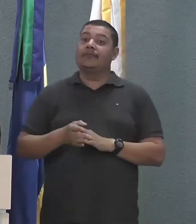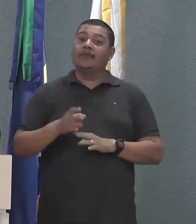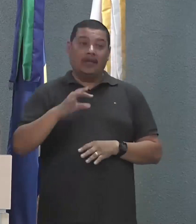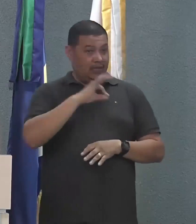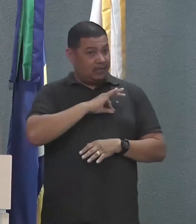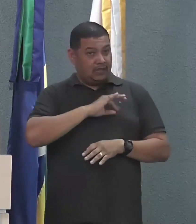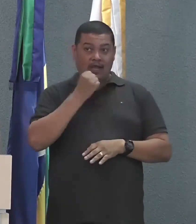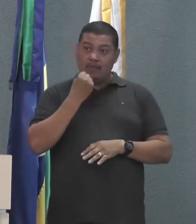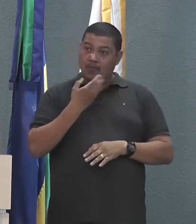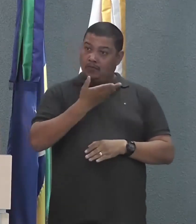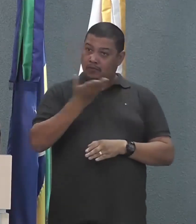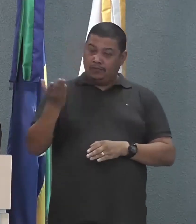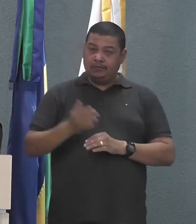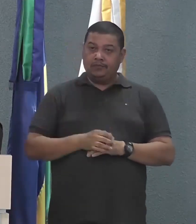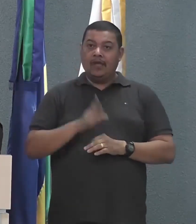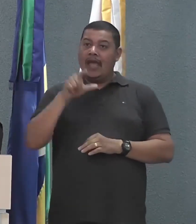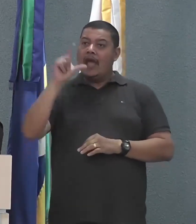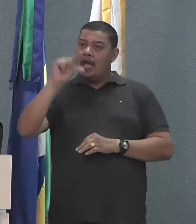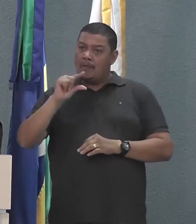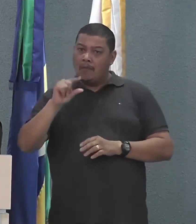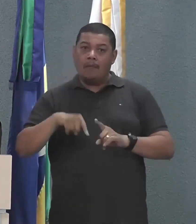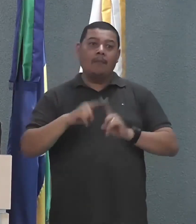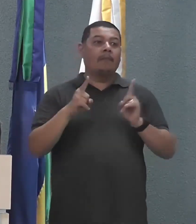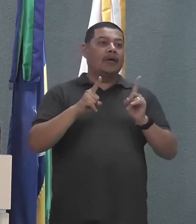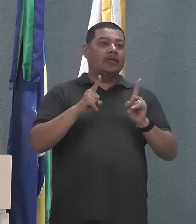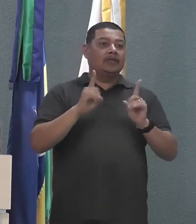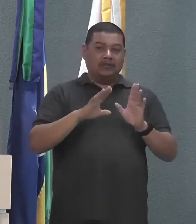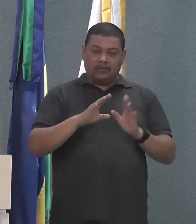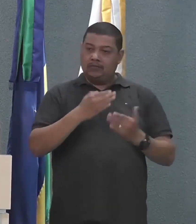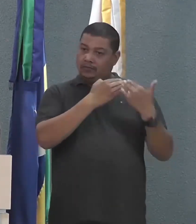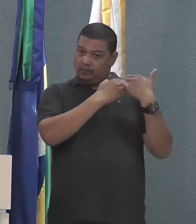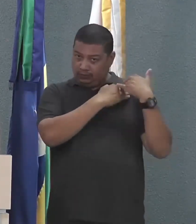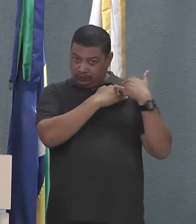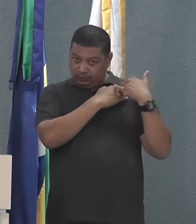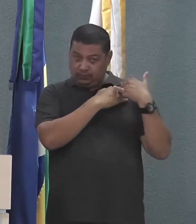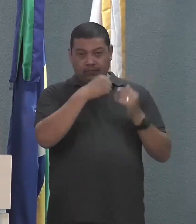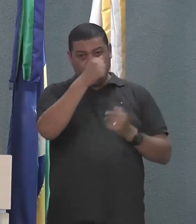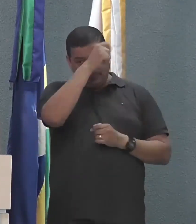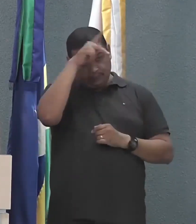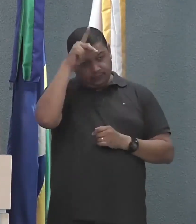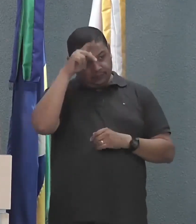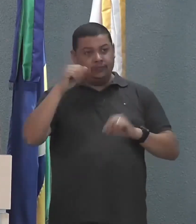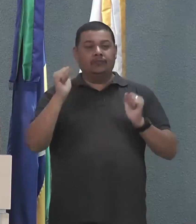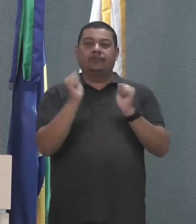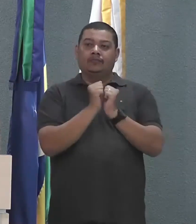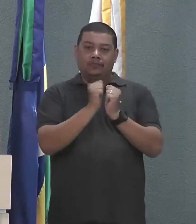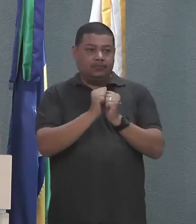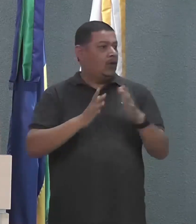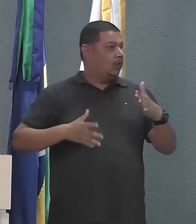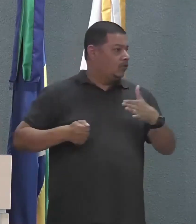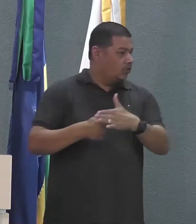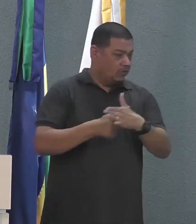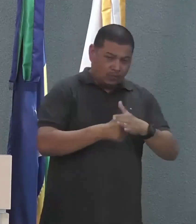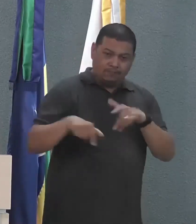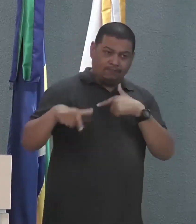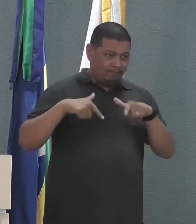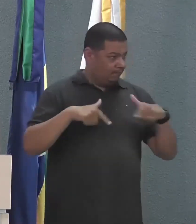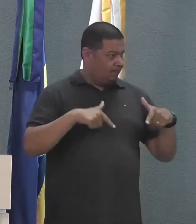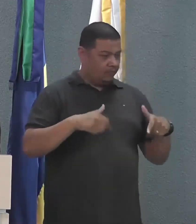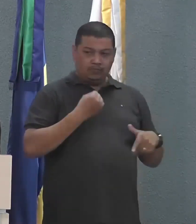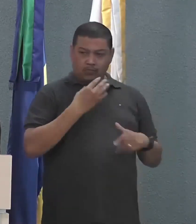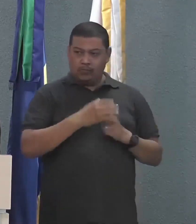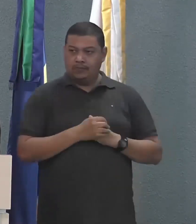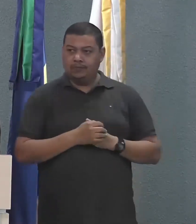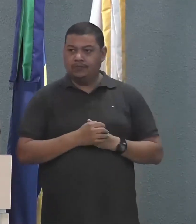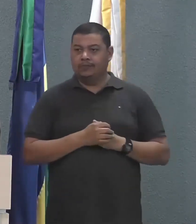vocês, ainda é pouco, mas é fruto de uma responsabilidade do prefeito, da gente correr atrás, dos vereadores. Parabenizar